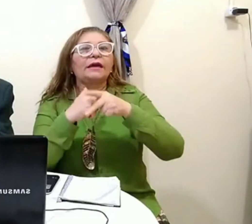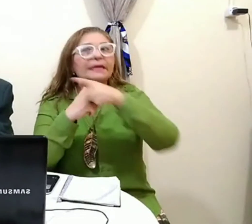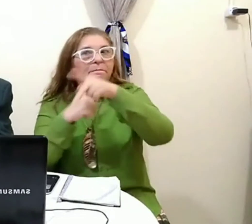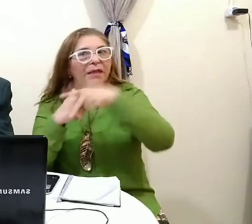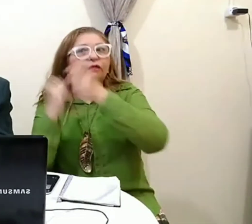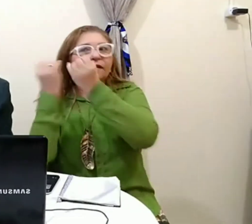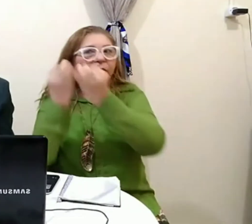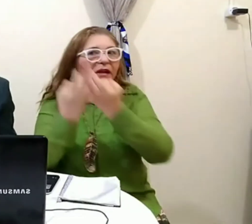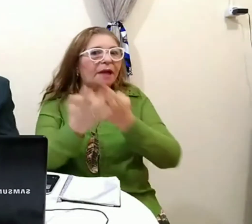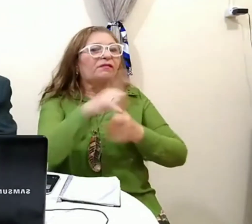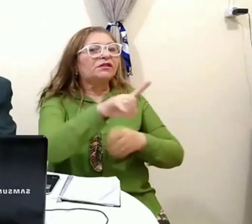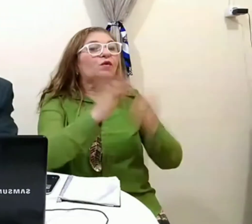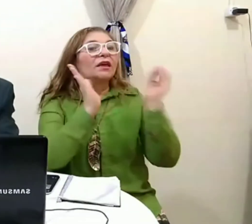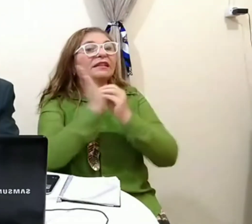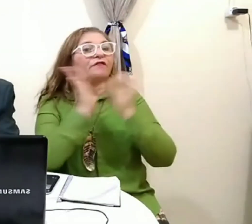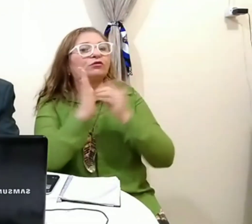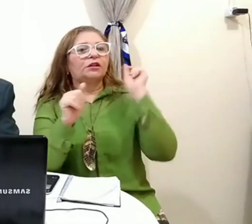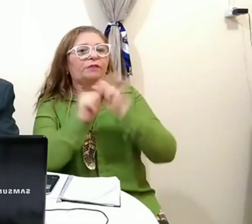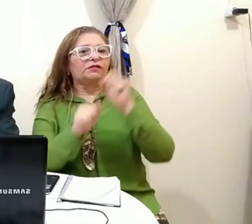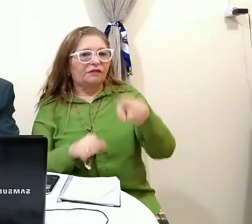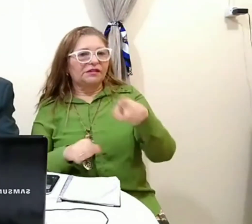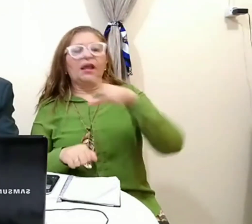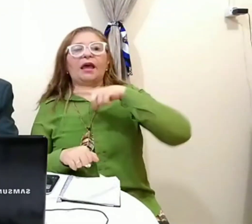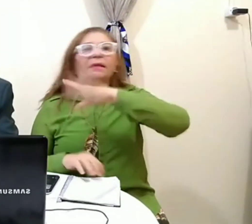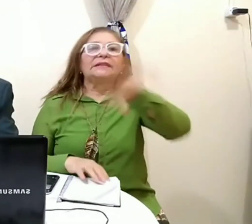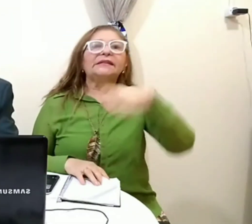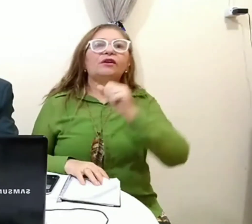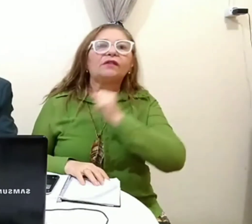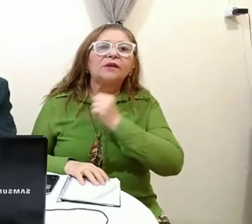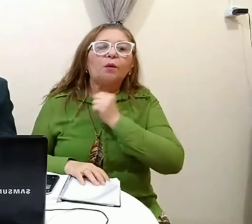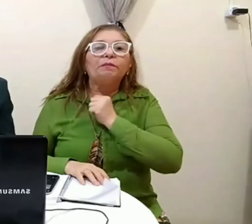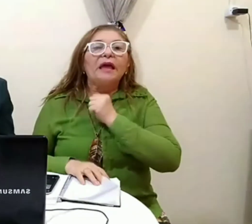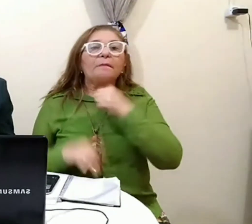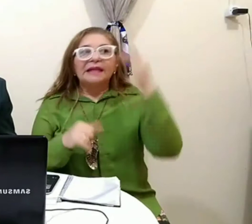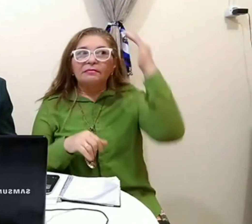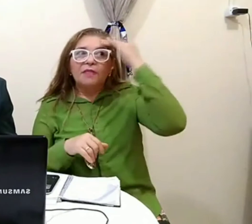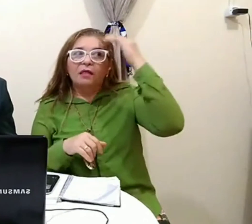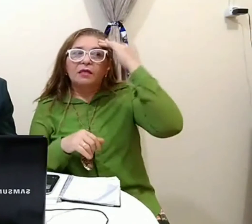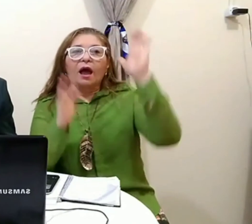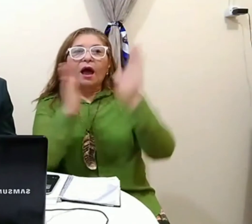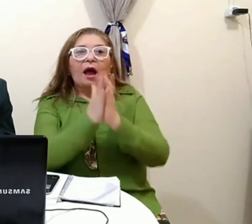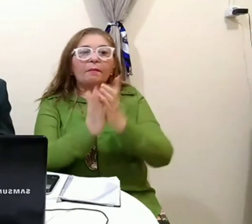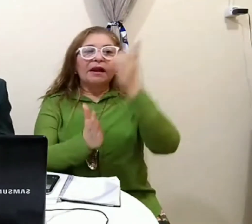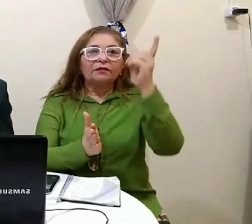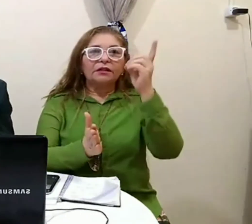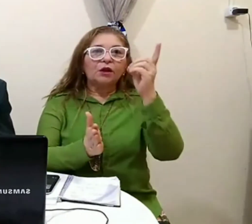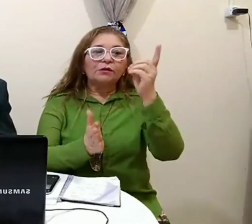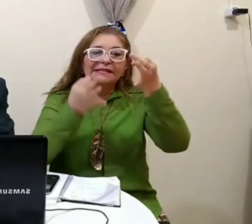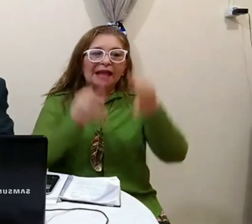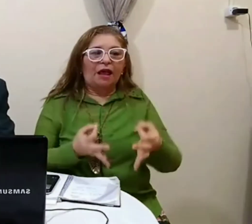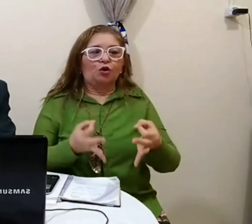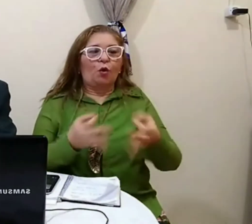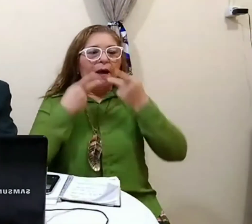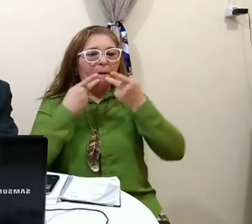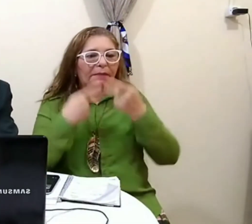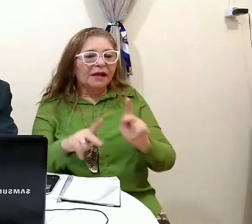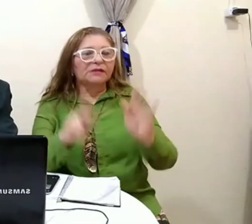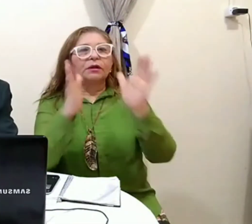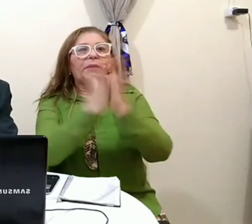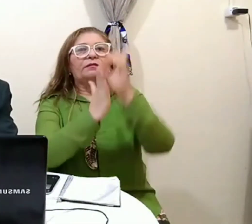pessoas, mas precisa tomar uma decisão, precisa ouvir a palavra, precisa ouvir a pregação da